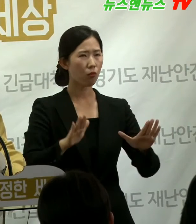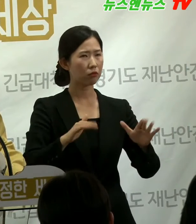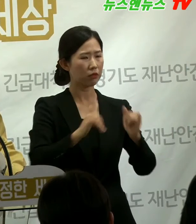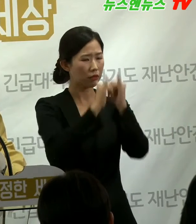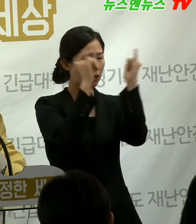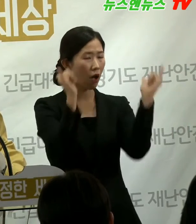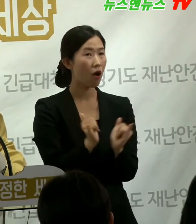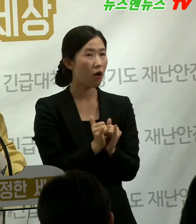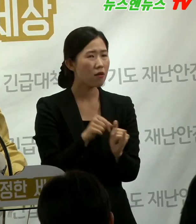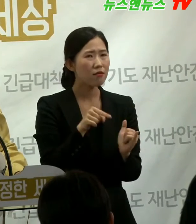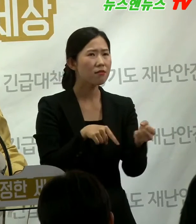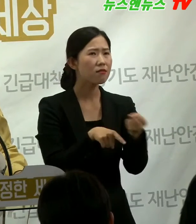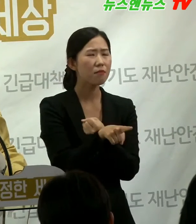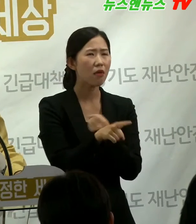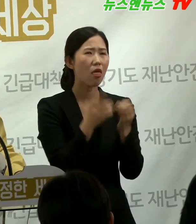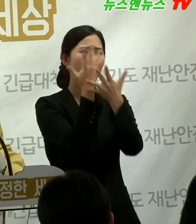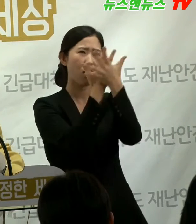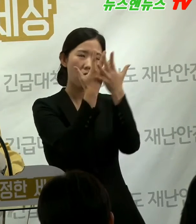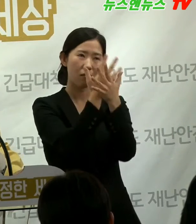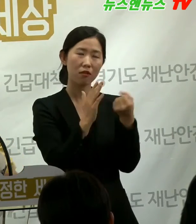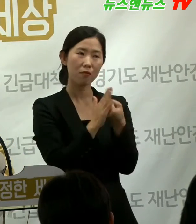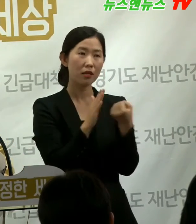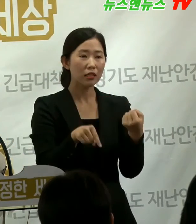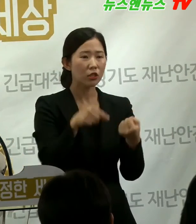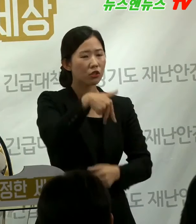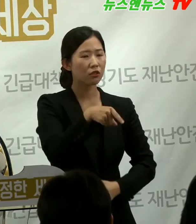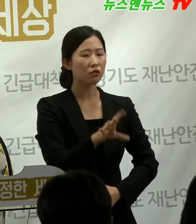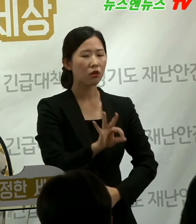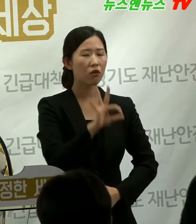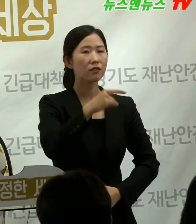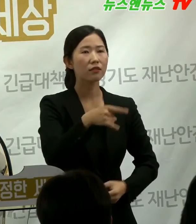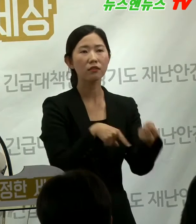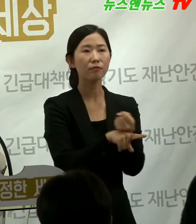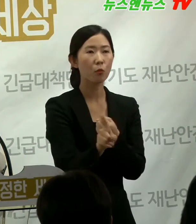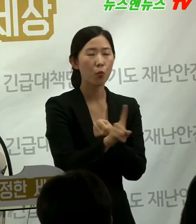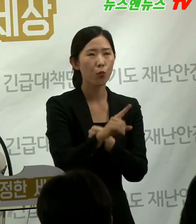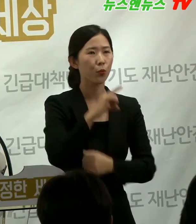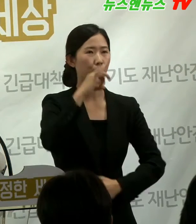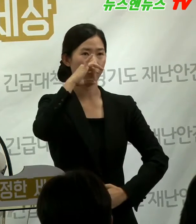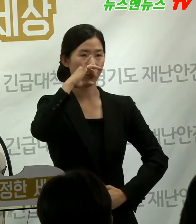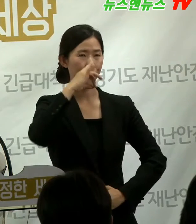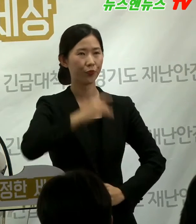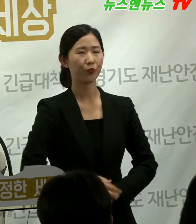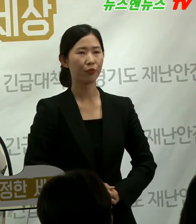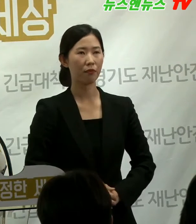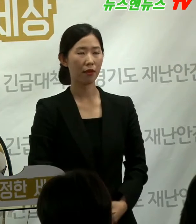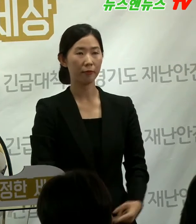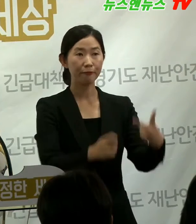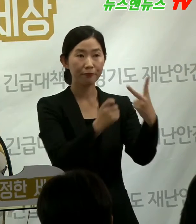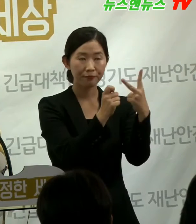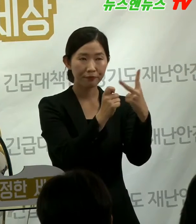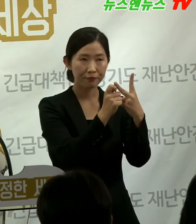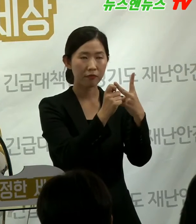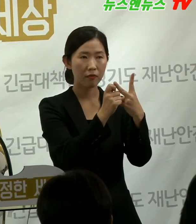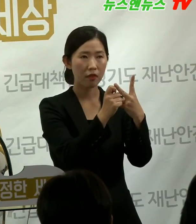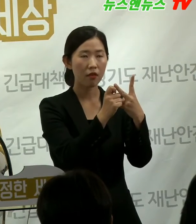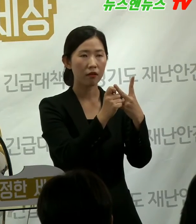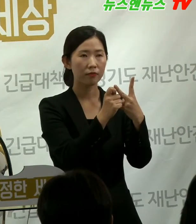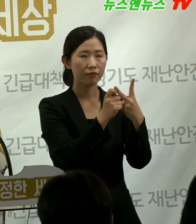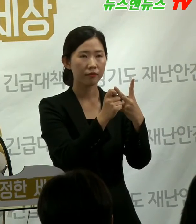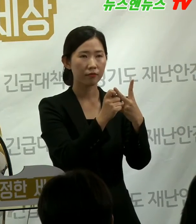같은데 이걸 정의를 어떻게 하실 건지 일단 여쭤보고요. 네. 두 번째는 아까 답변 중에 그 재난기본소득을 이제 시군과